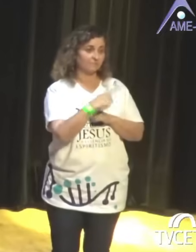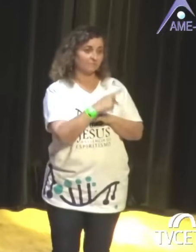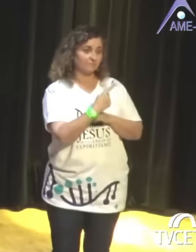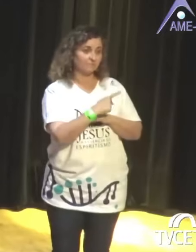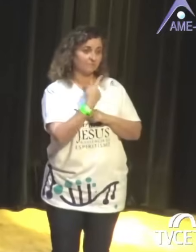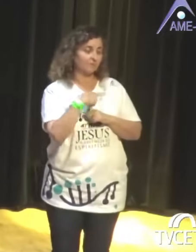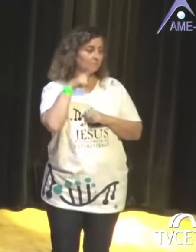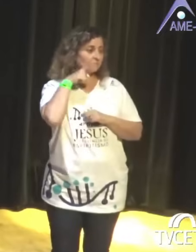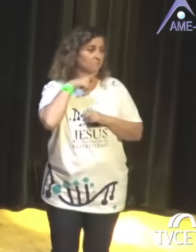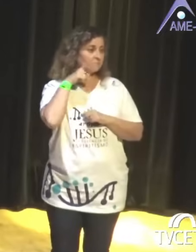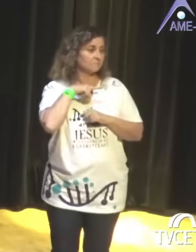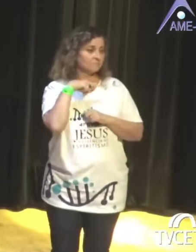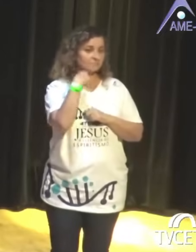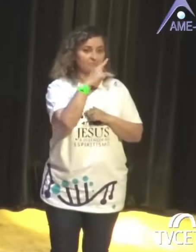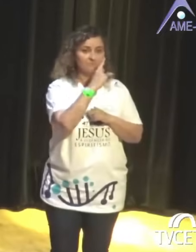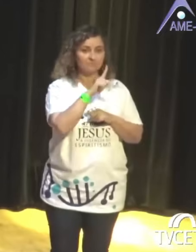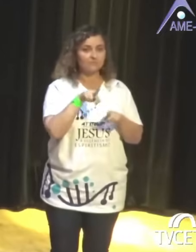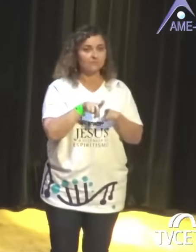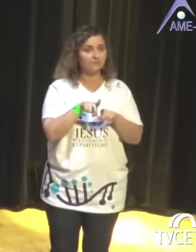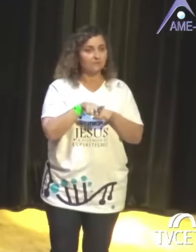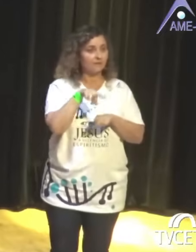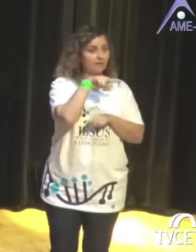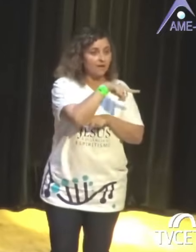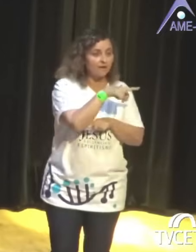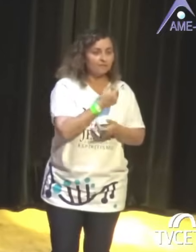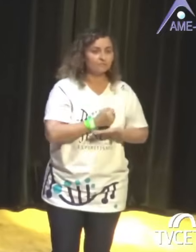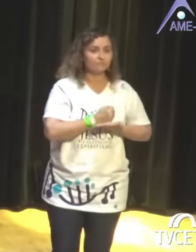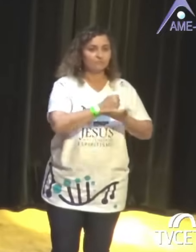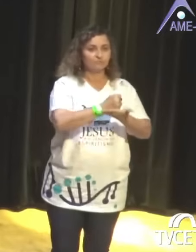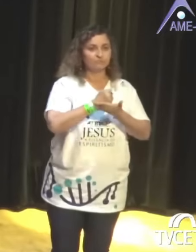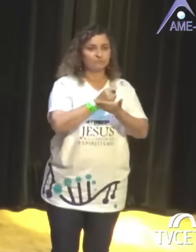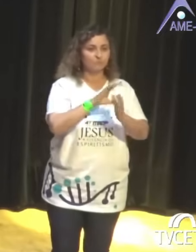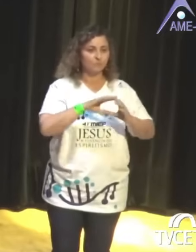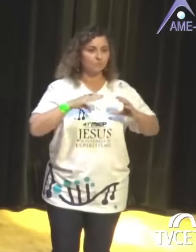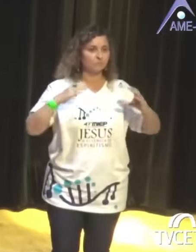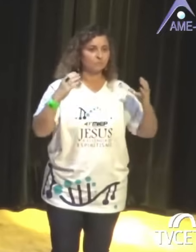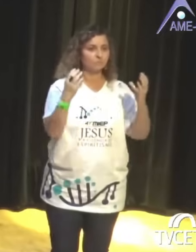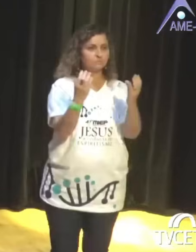do Conselho Espírita internacional